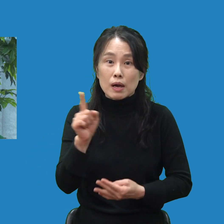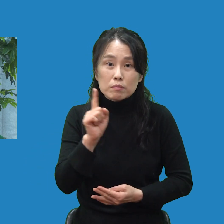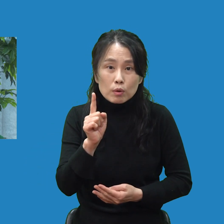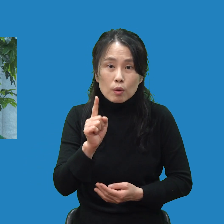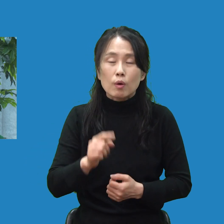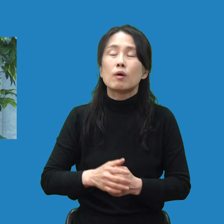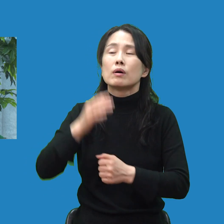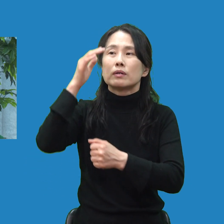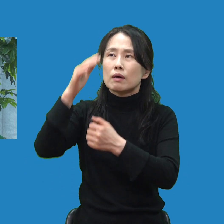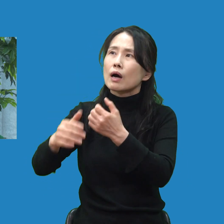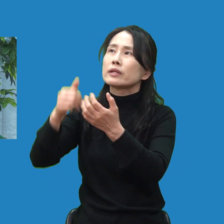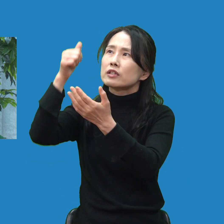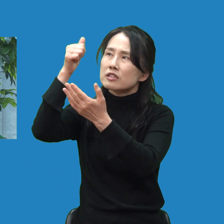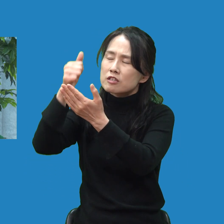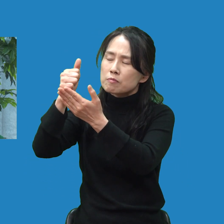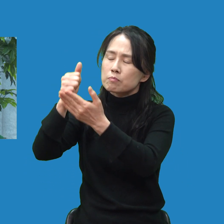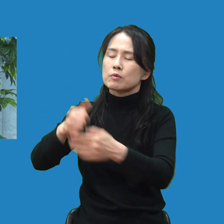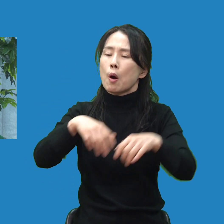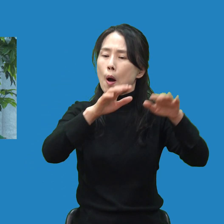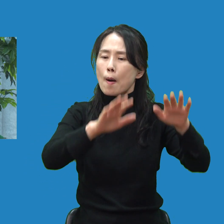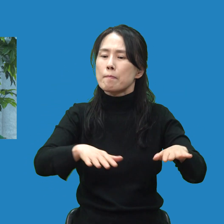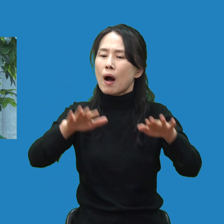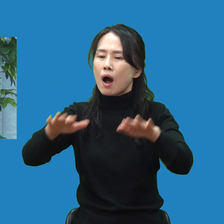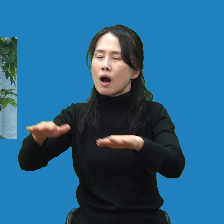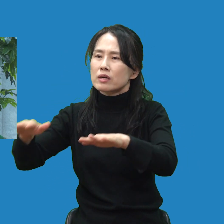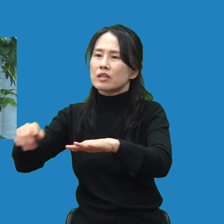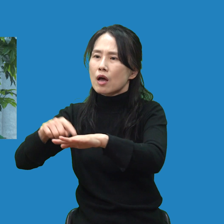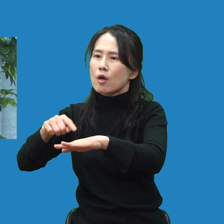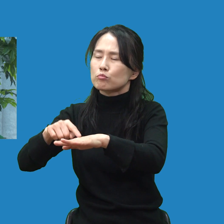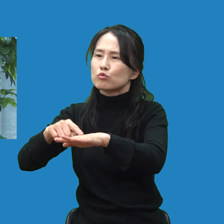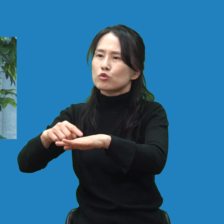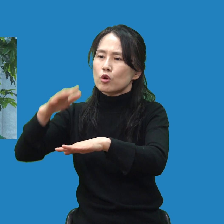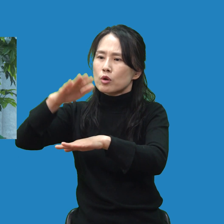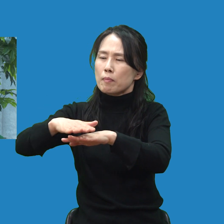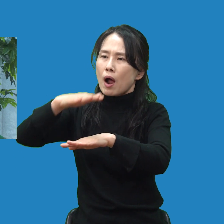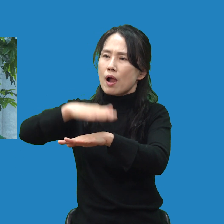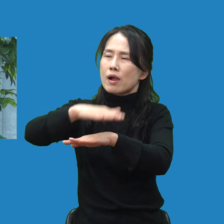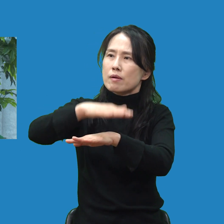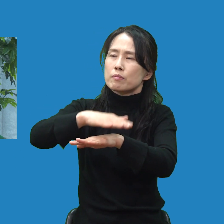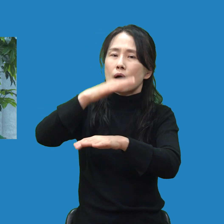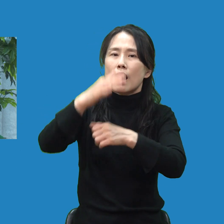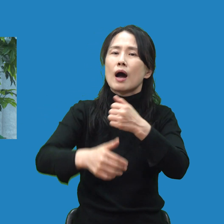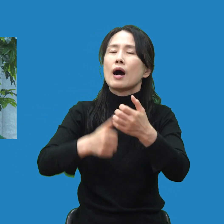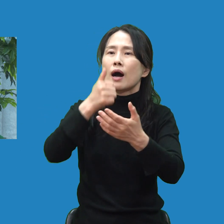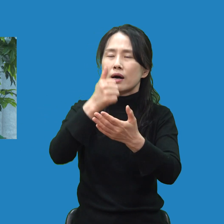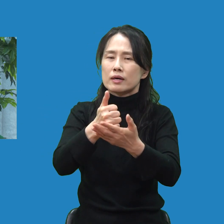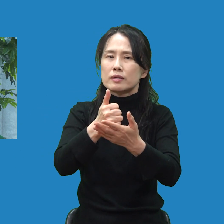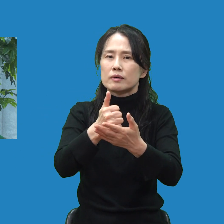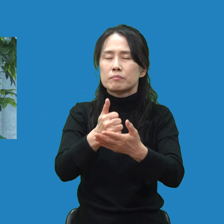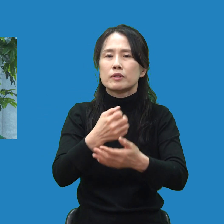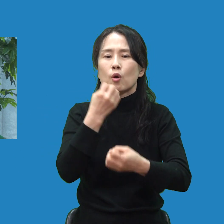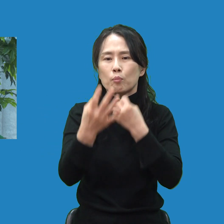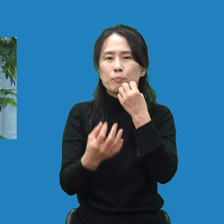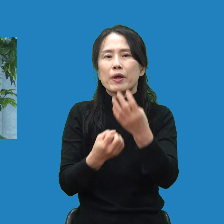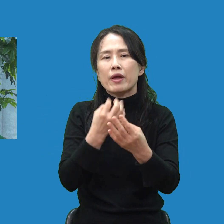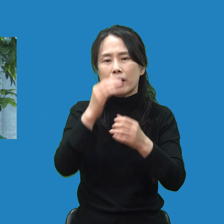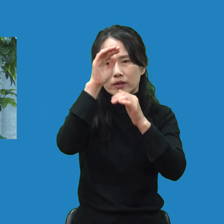하나님을 바다의 물결을 밟으시는 하나님이라고 고백했지